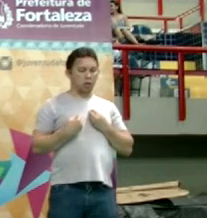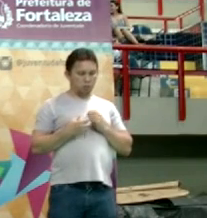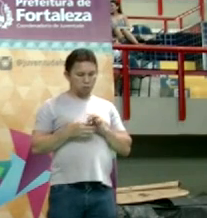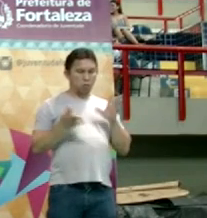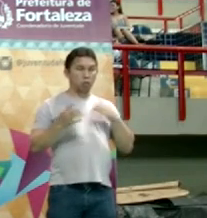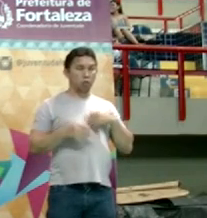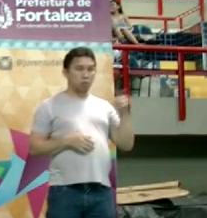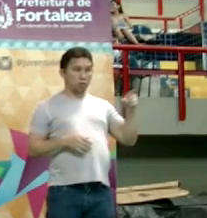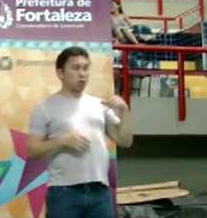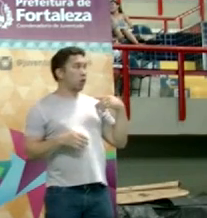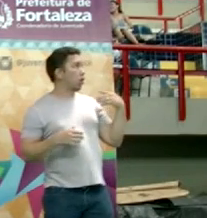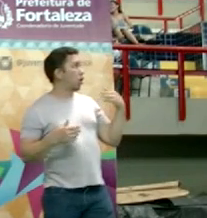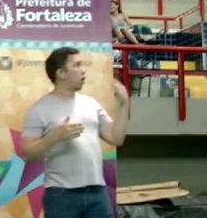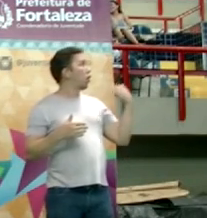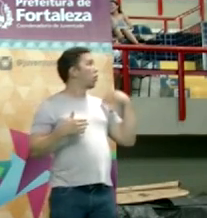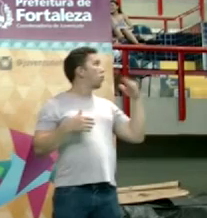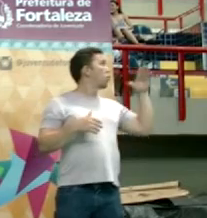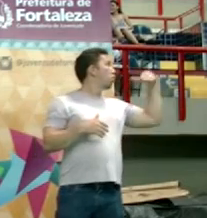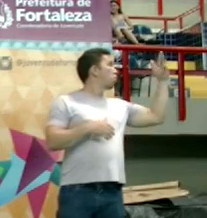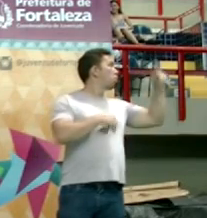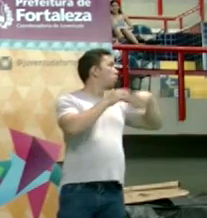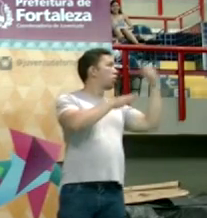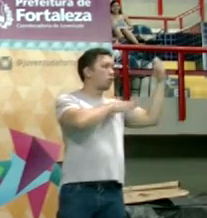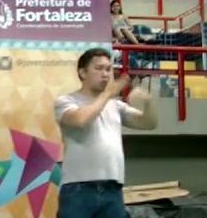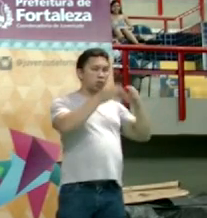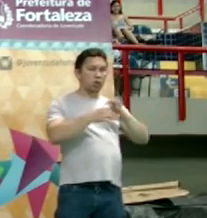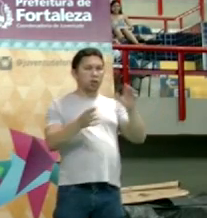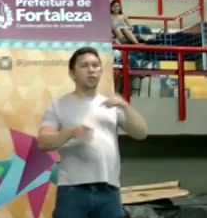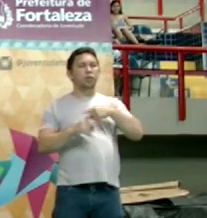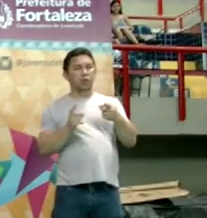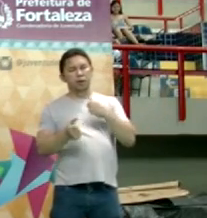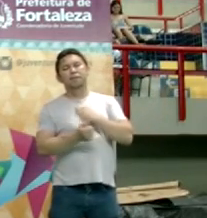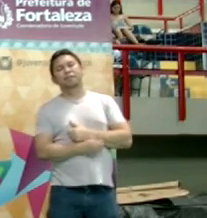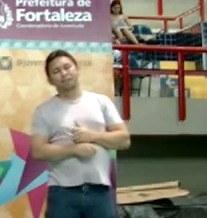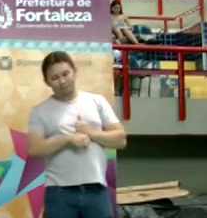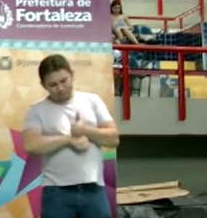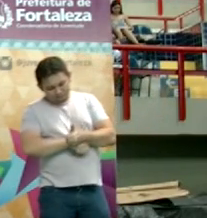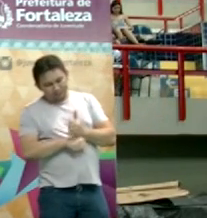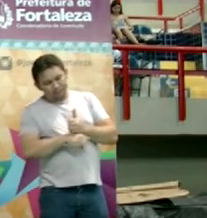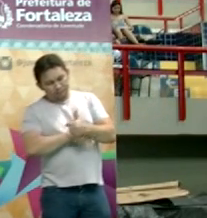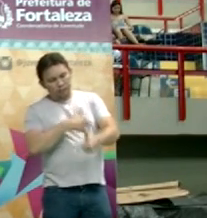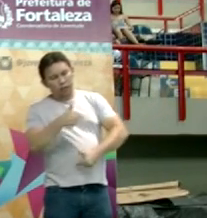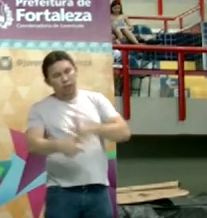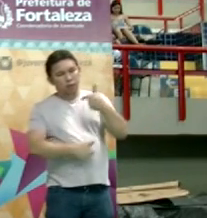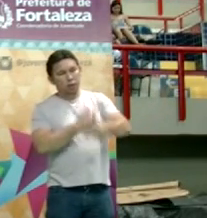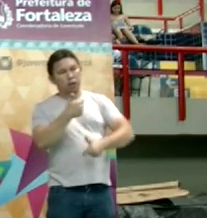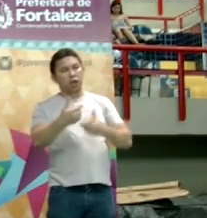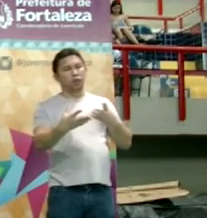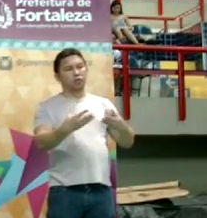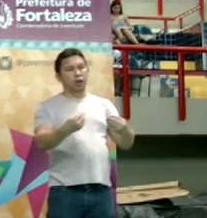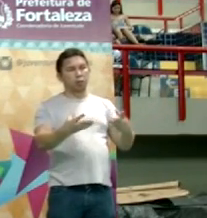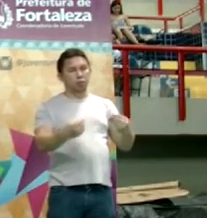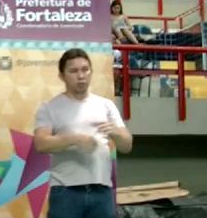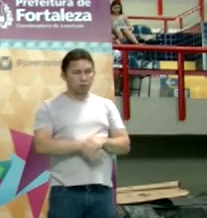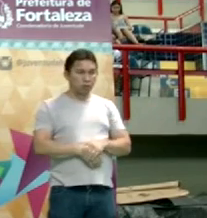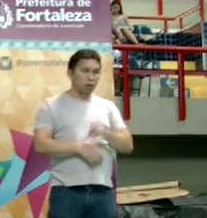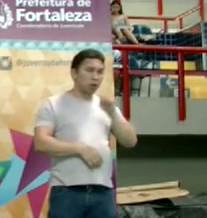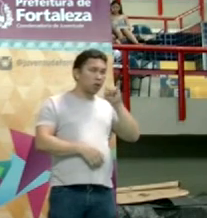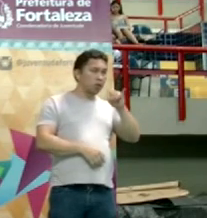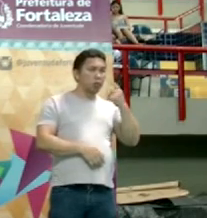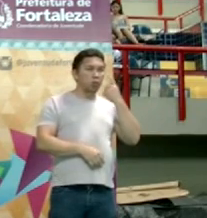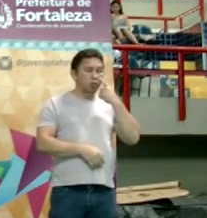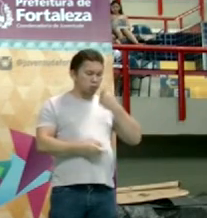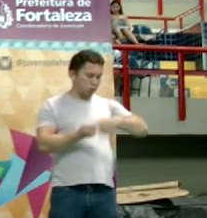imigrantes, mesmo sendo livres, mas eles eram extremamente explorados, tá? Ora, Ciliano, então peraí. Se a